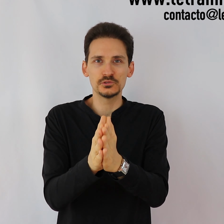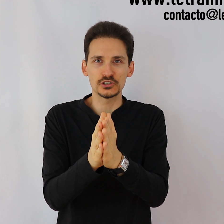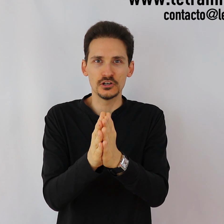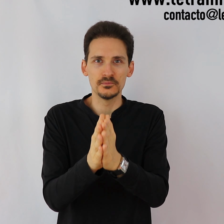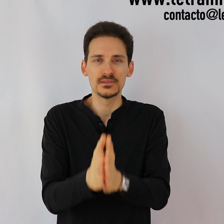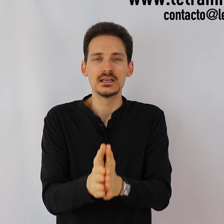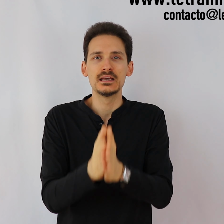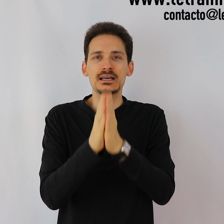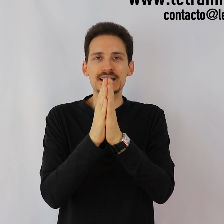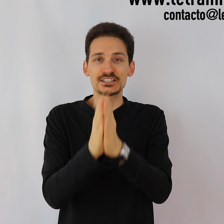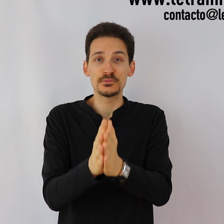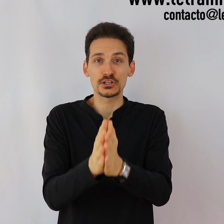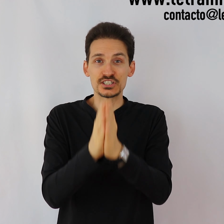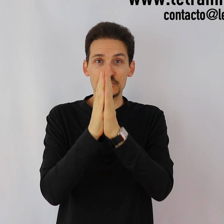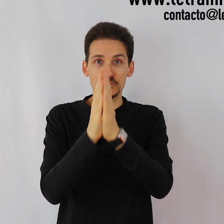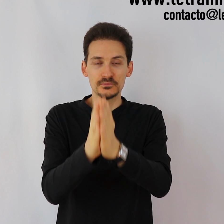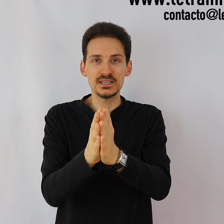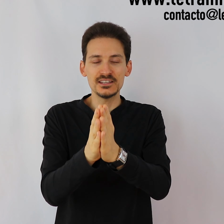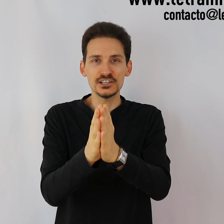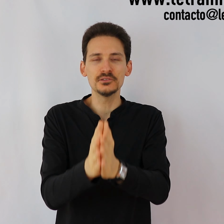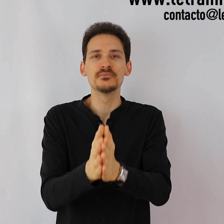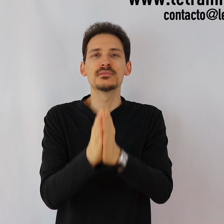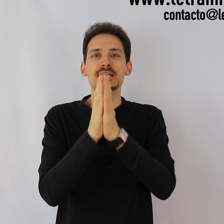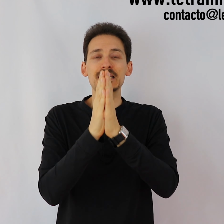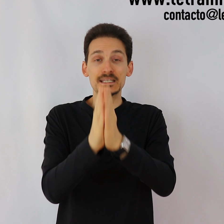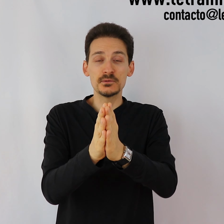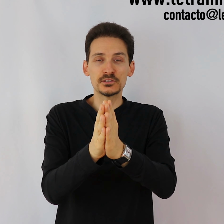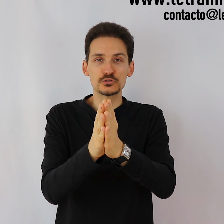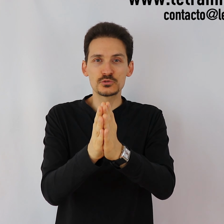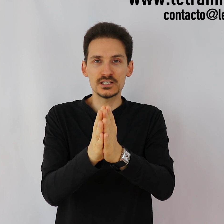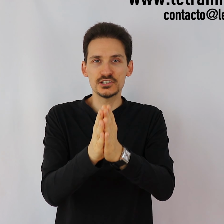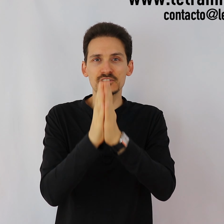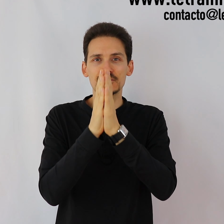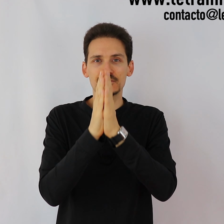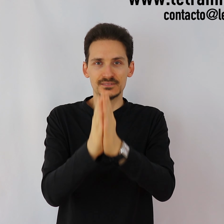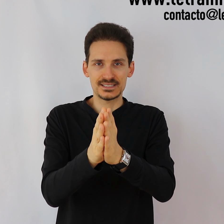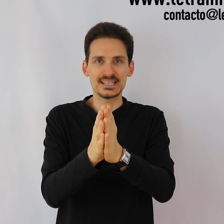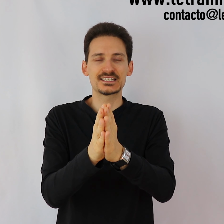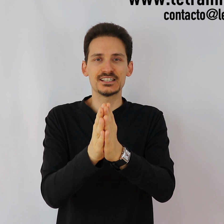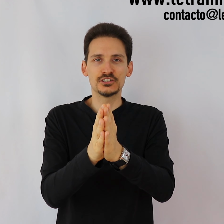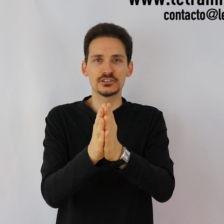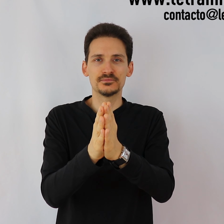puntocom hasta un próximo vídeo y vive tu sueño de ser escritor ahora